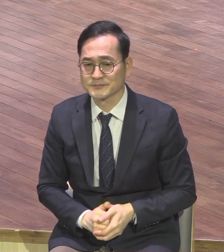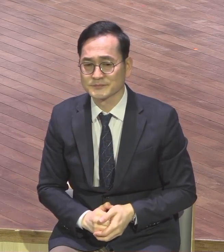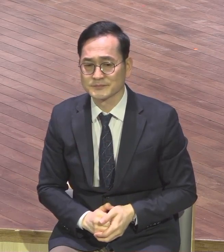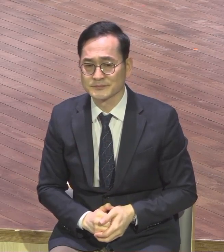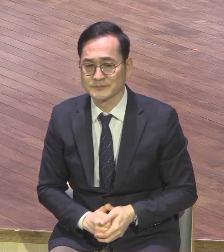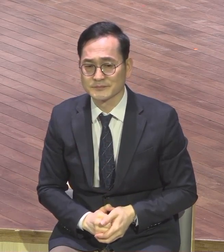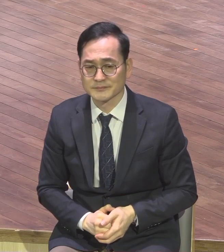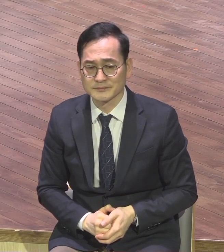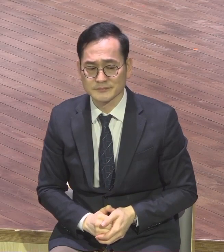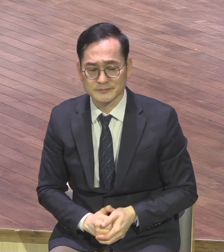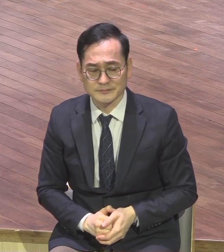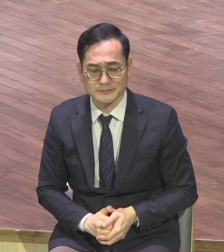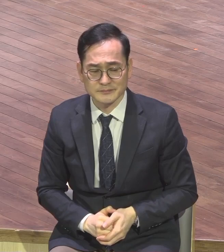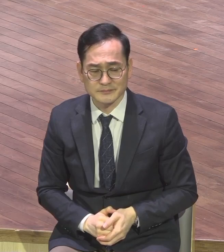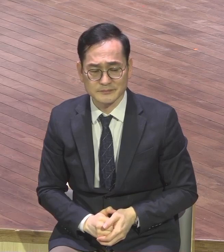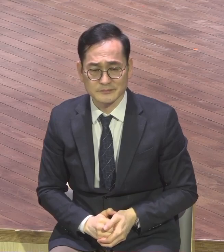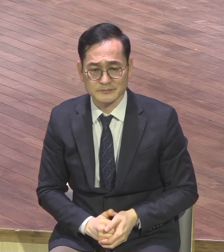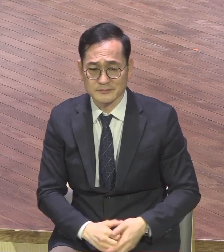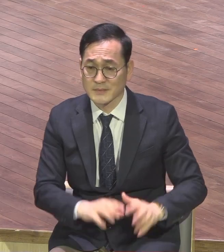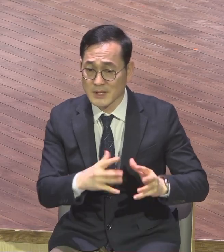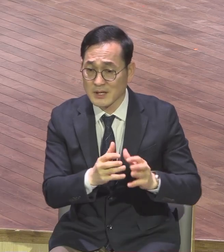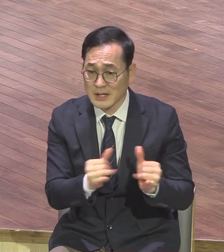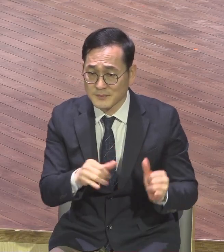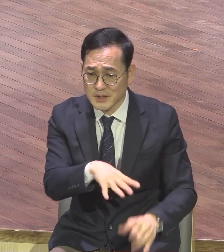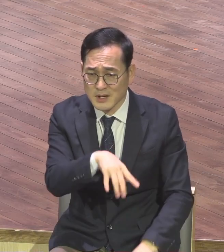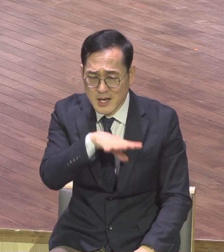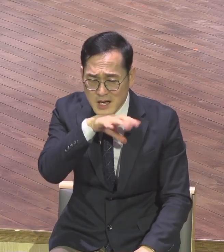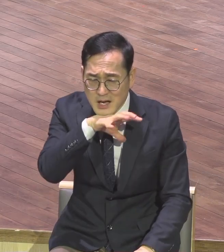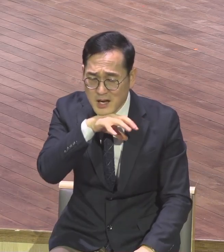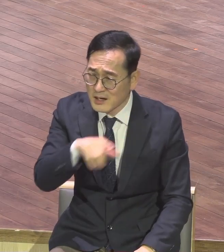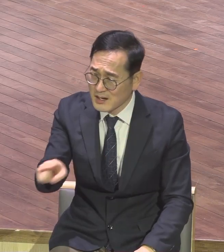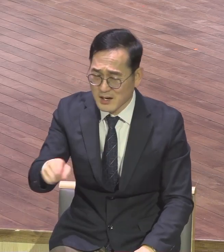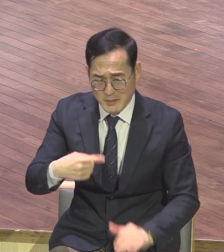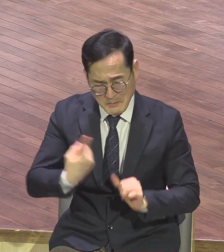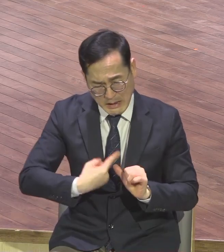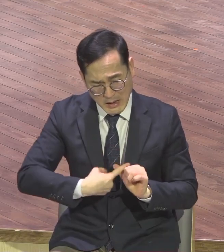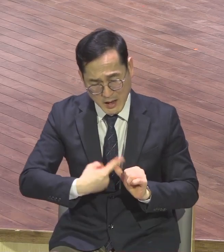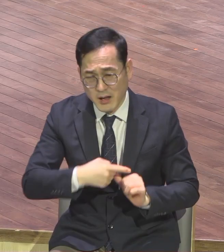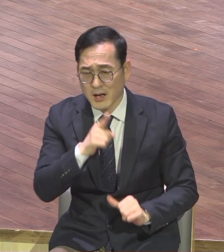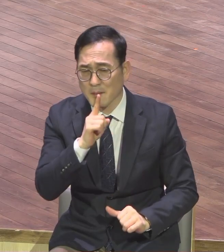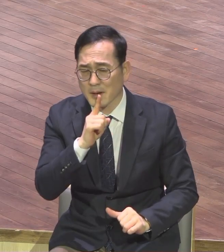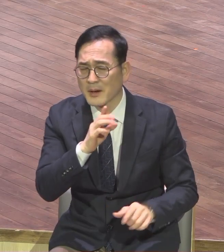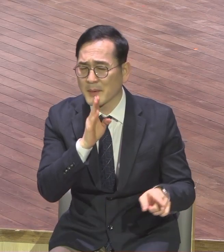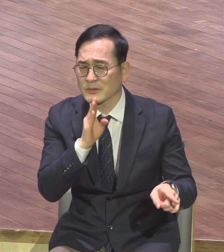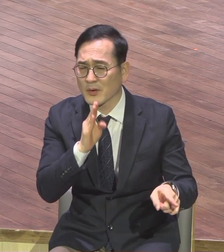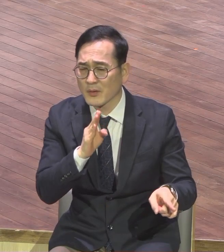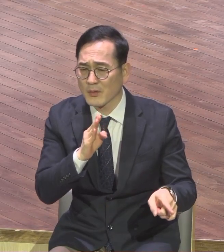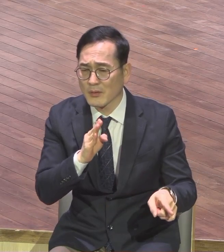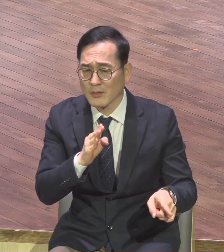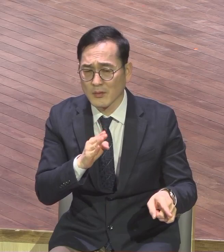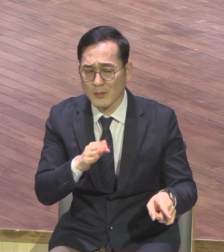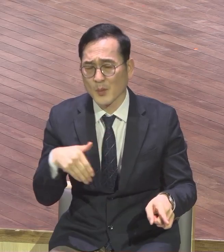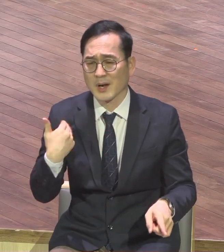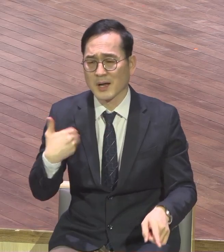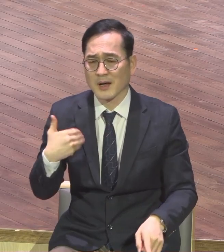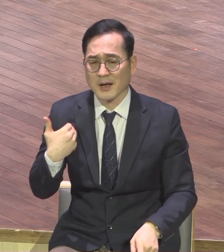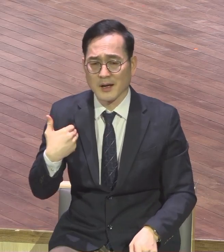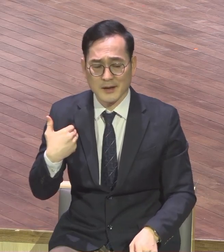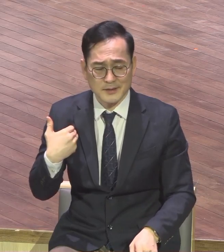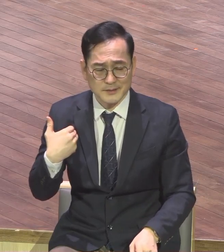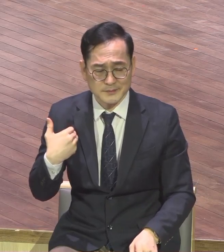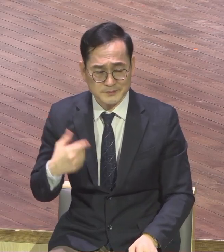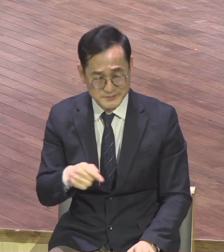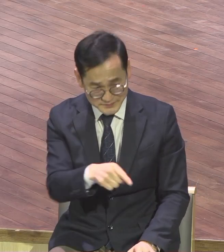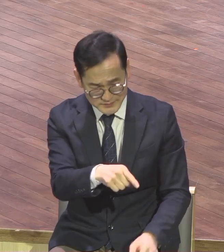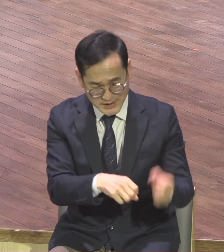비평하는 거 정상이에요. 자격 안 맞으니까 말도 안 되지. 우리는 땅에 속한 사람들이 아니기 때문에